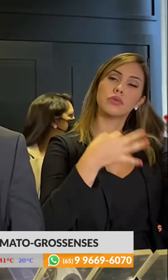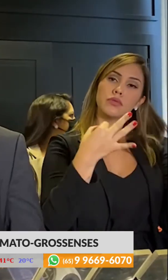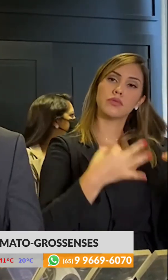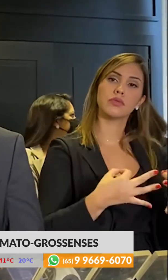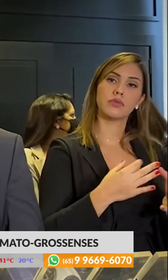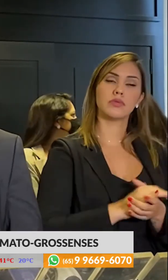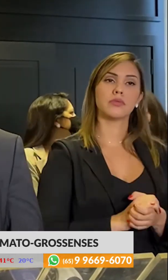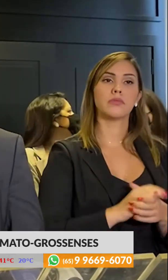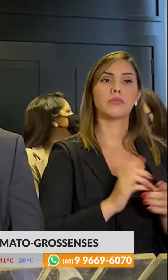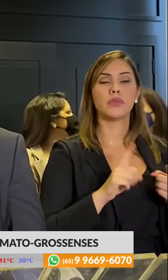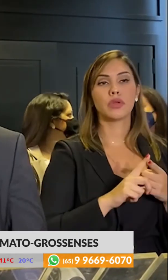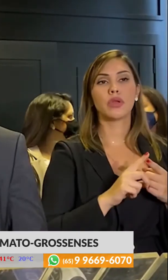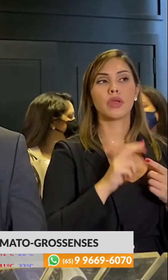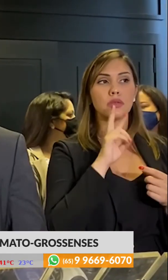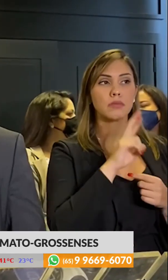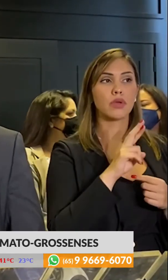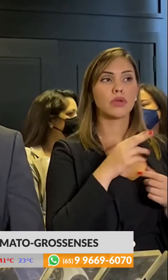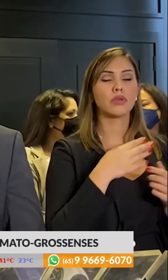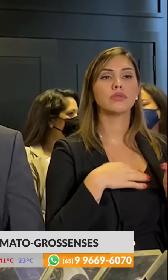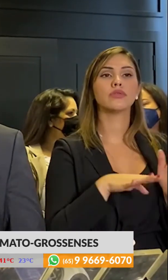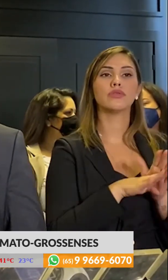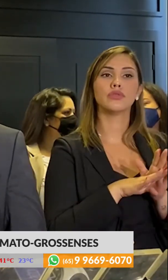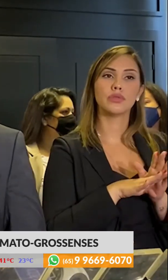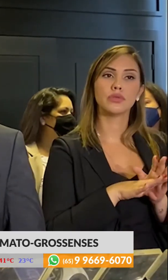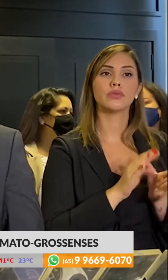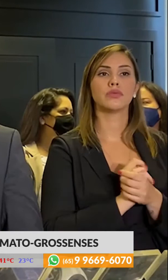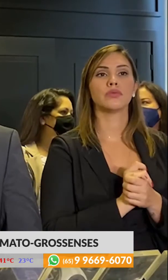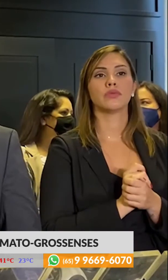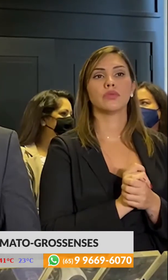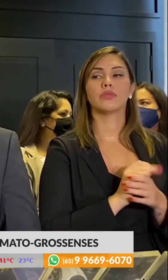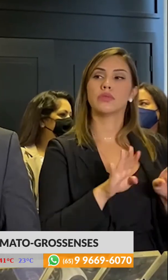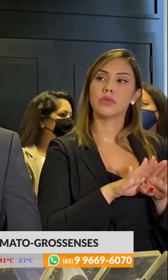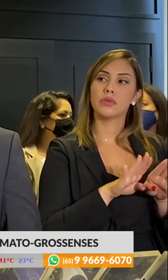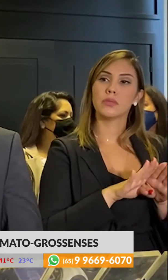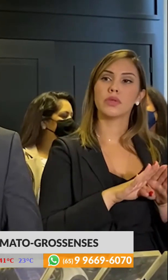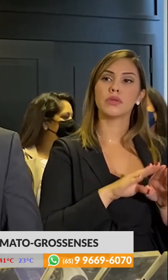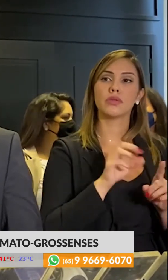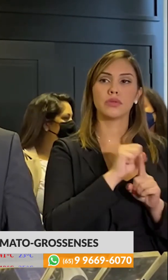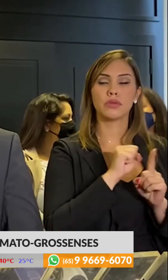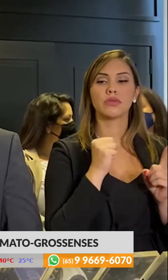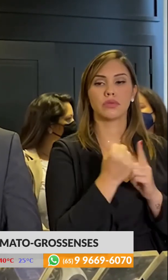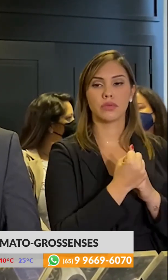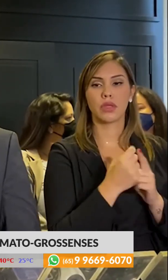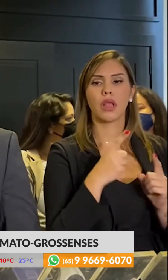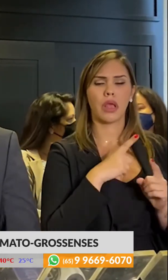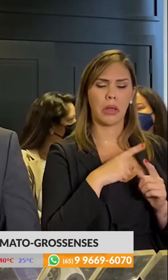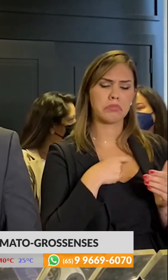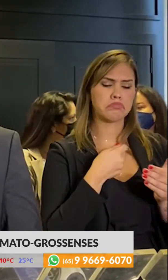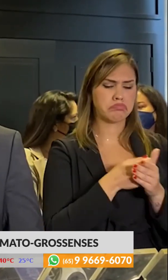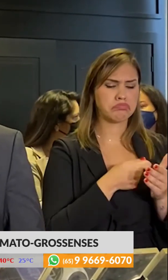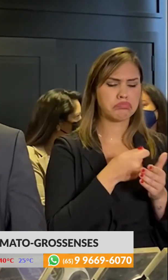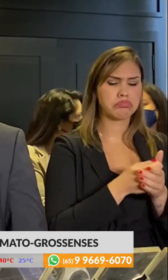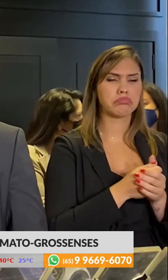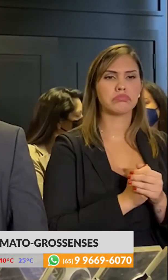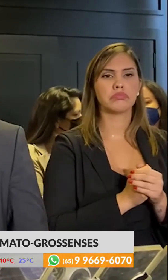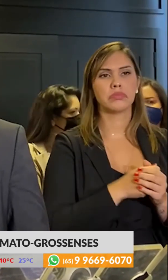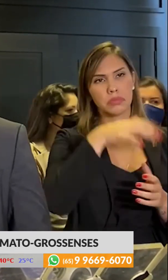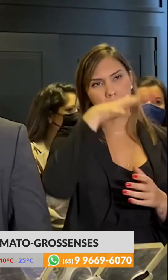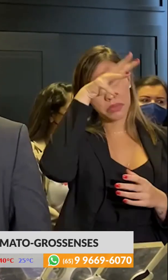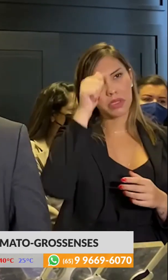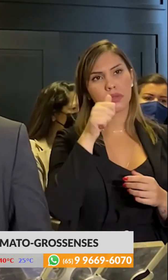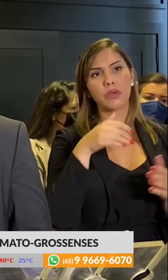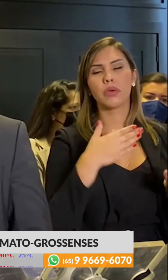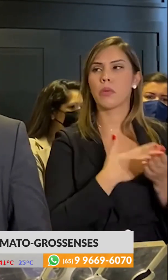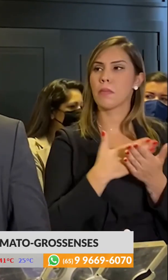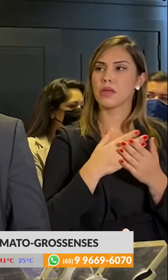corretos. Porque o resultado chegou, chegou para o servidor, está chegando para a sociedade, tem muita obra, tem muito investimento. Mato Grosso já começa